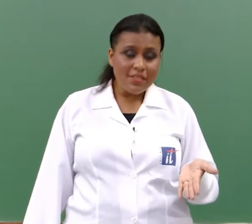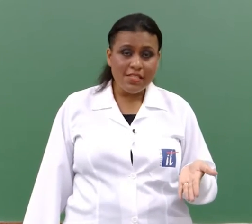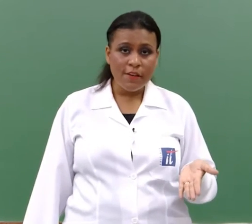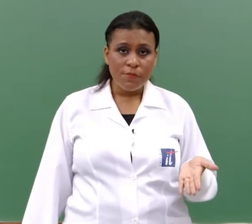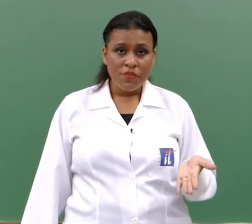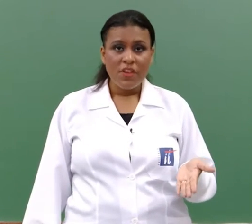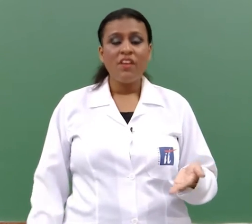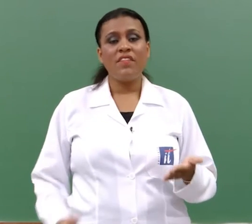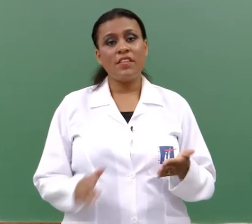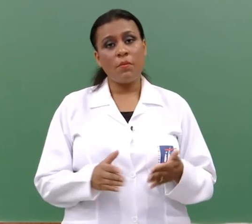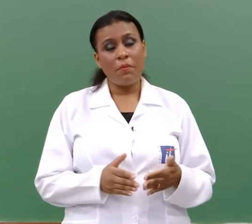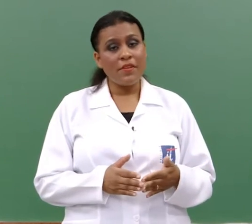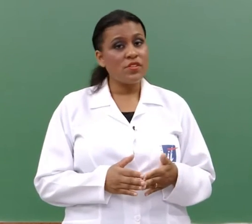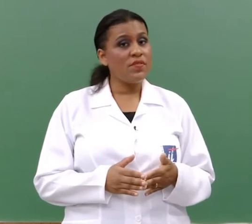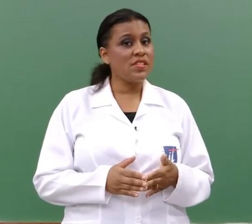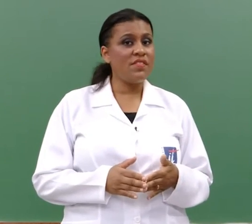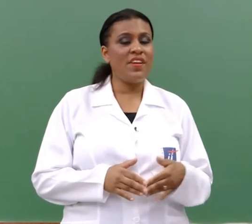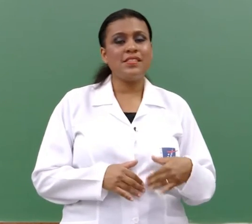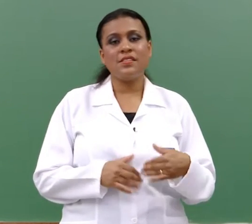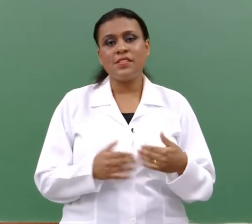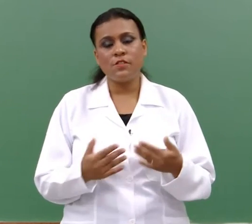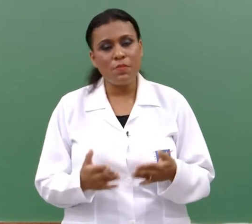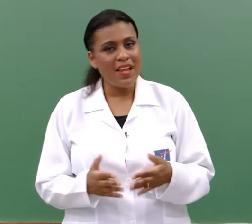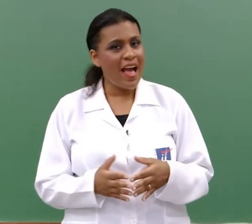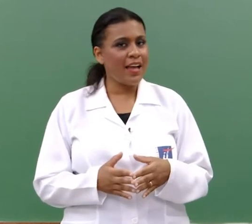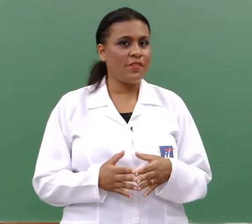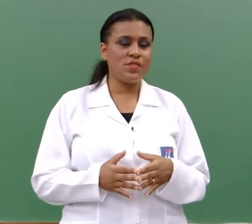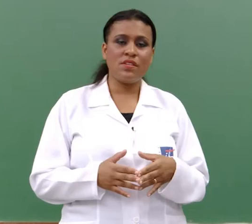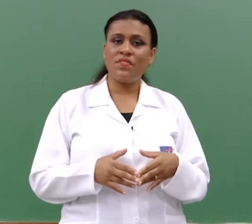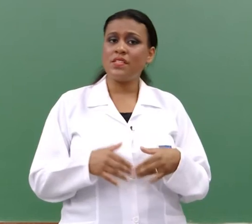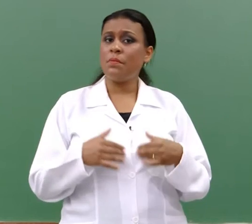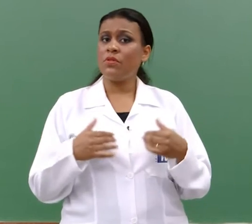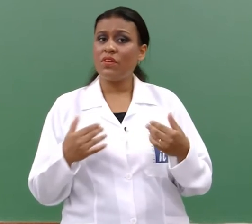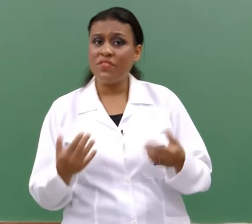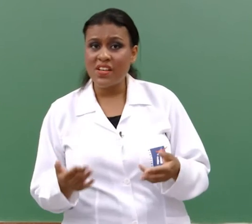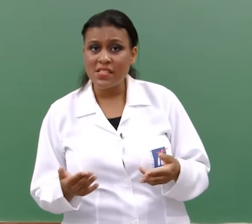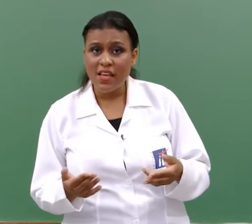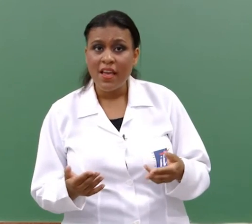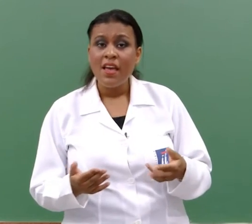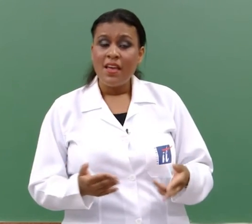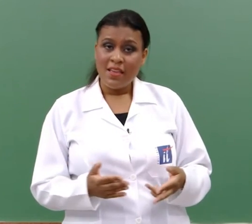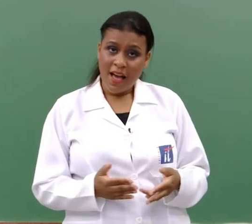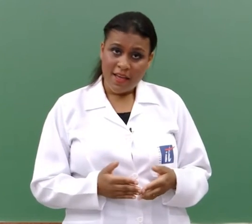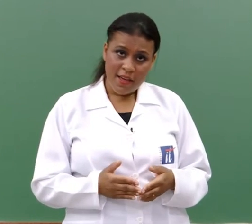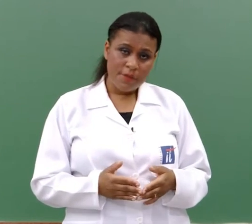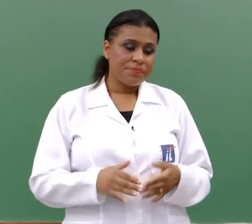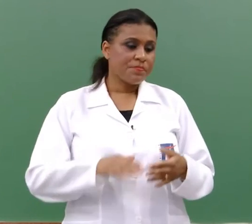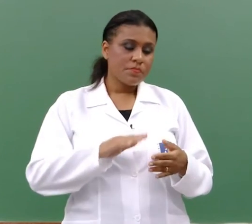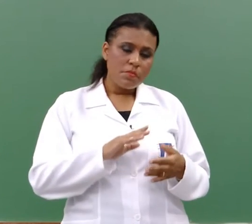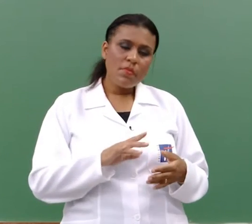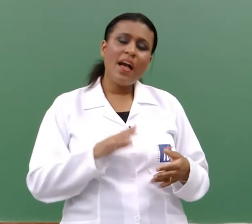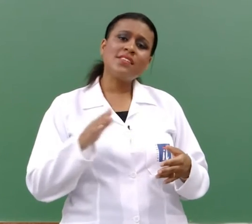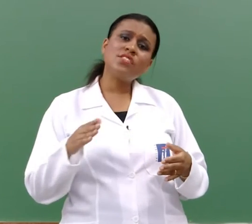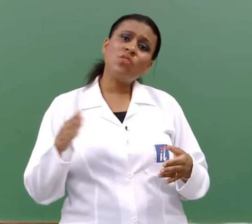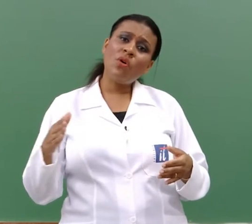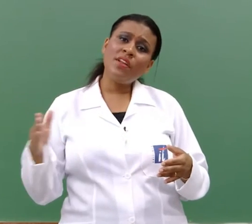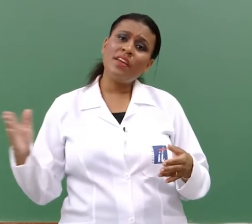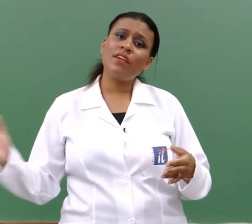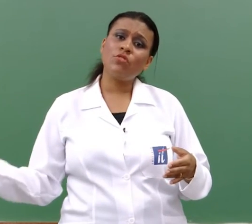sim. Vai ter momentos que você vai se desesperar, que você não vai saber o que fazer. E aí, acione a todos